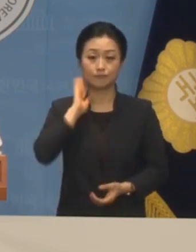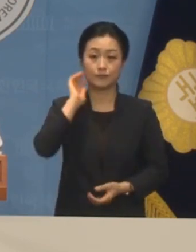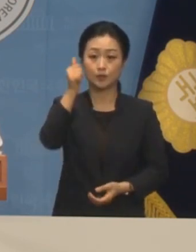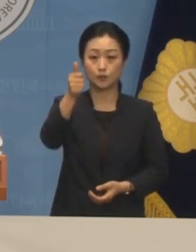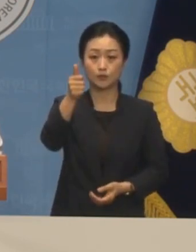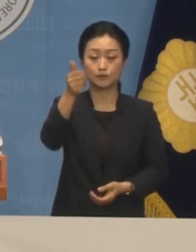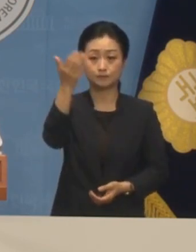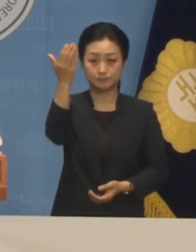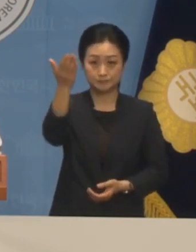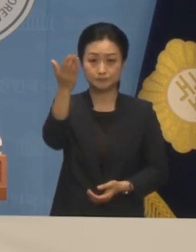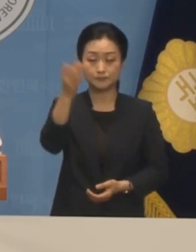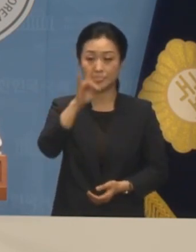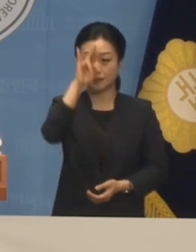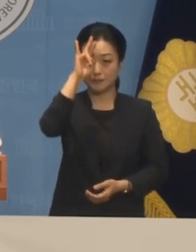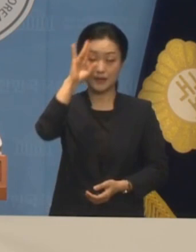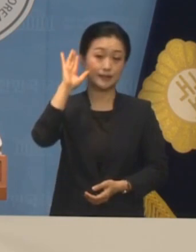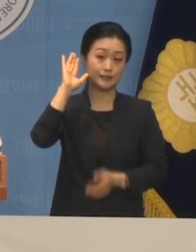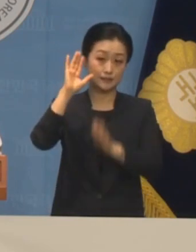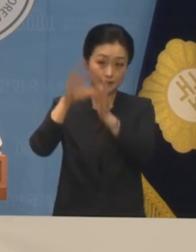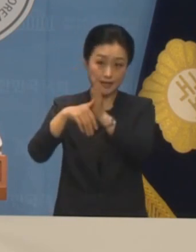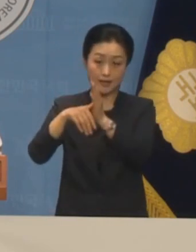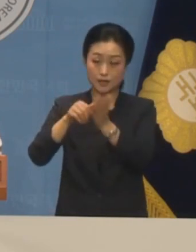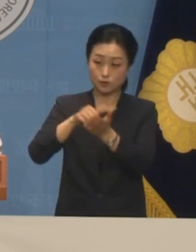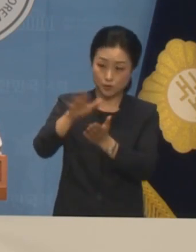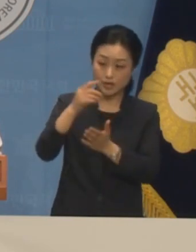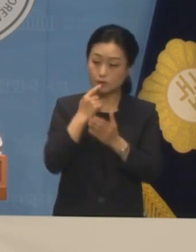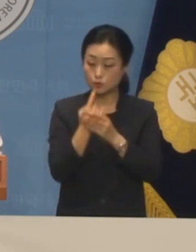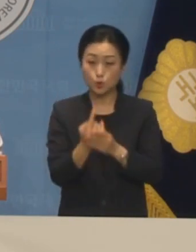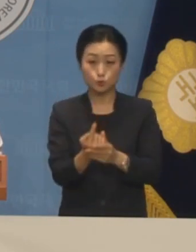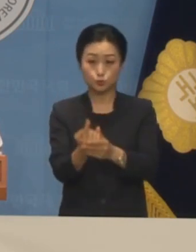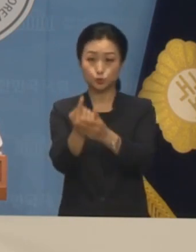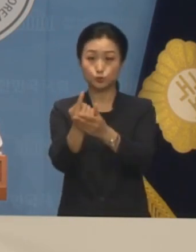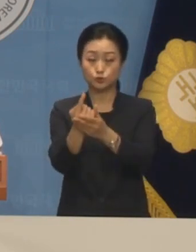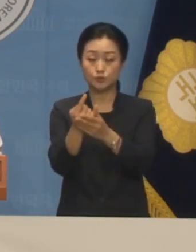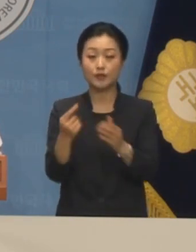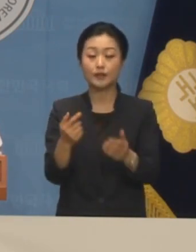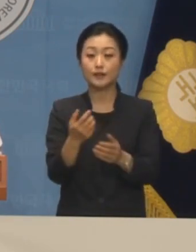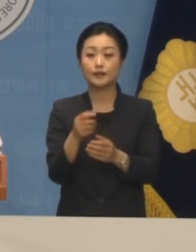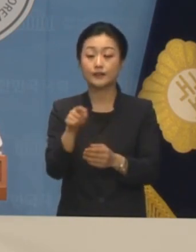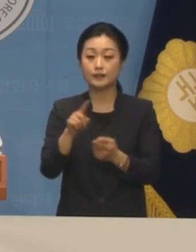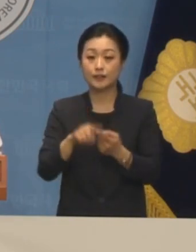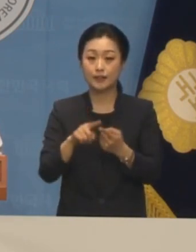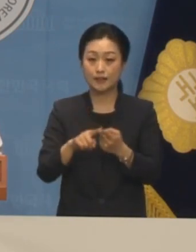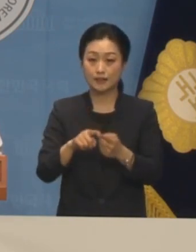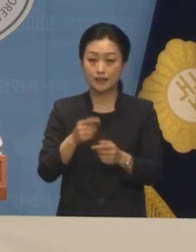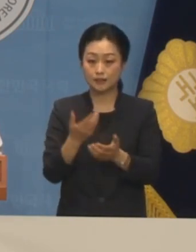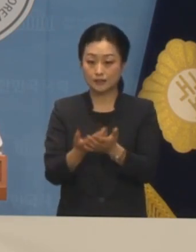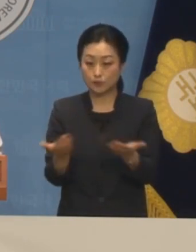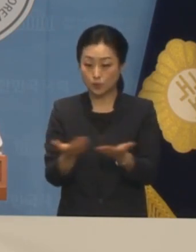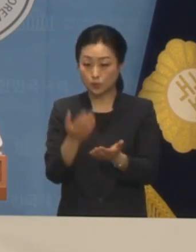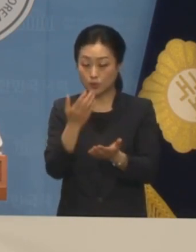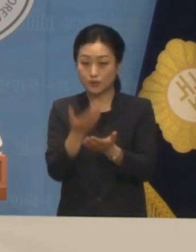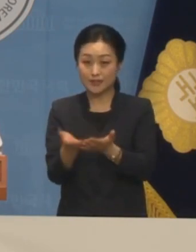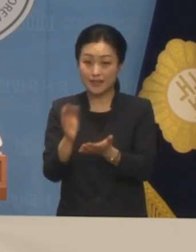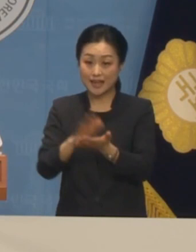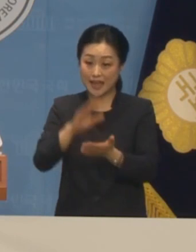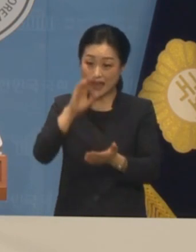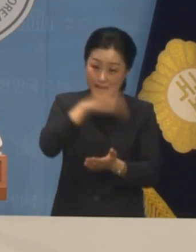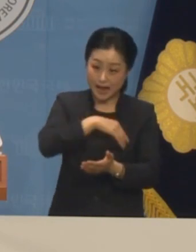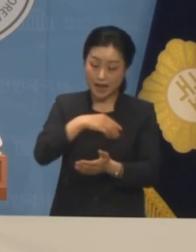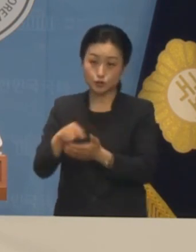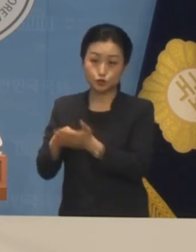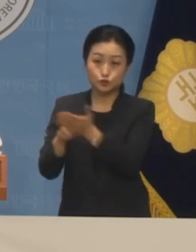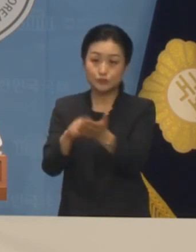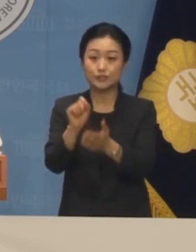대통령은 박근혜 정권 퇴진 촛불 혁명이 박근혜 정권의 노동 계약 추진회 강행 추진회